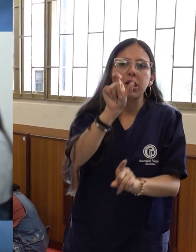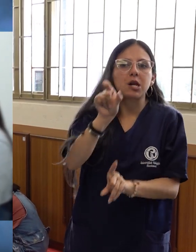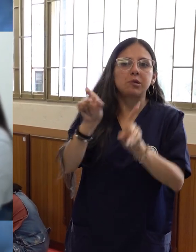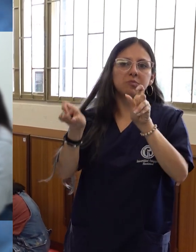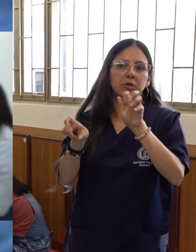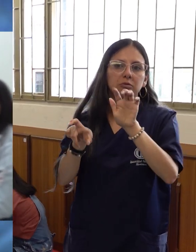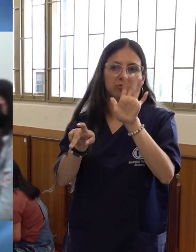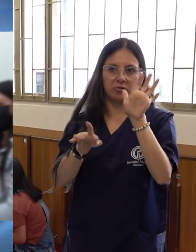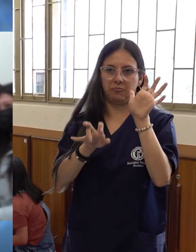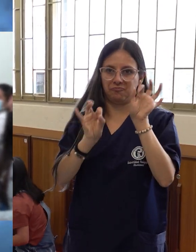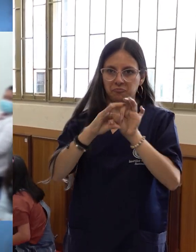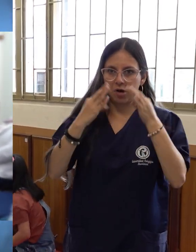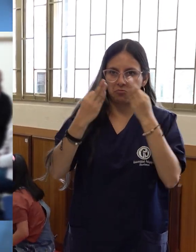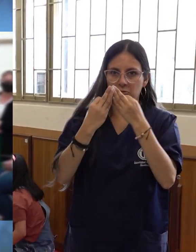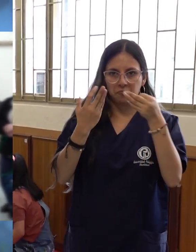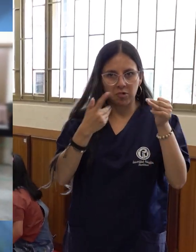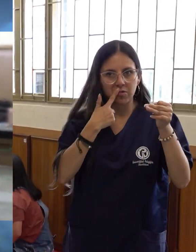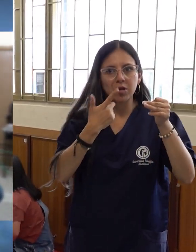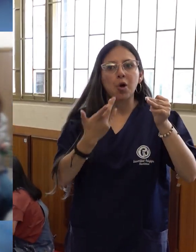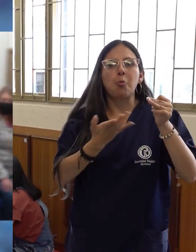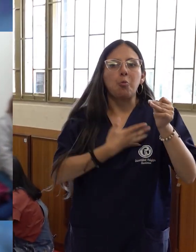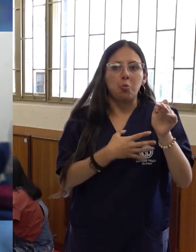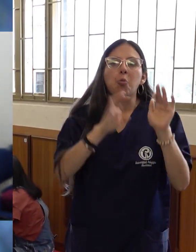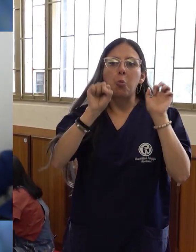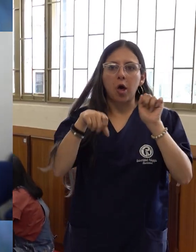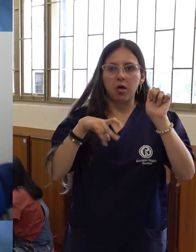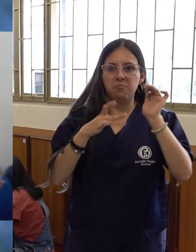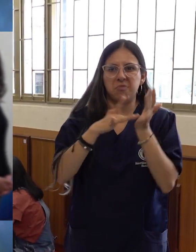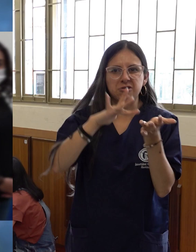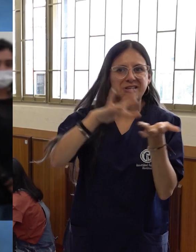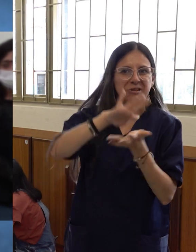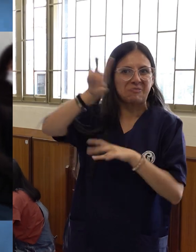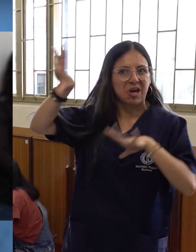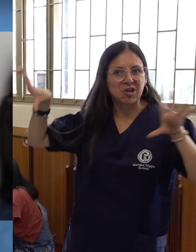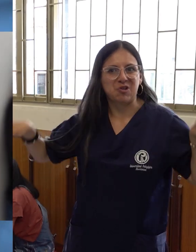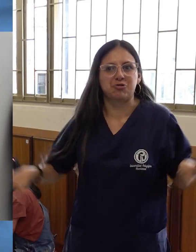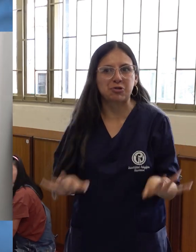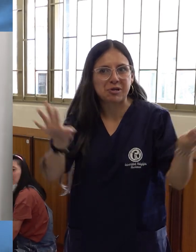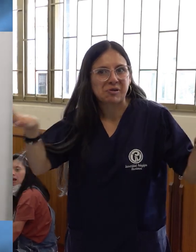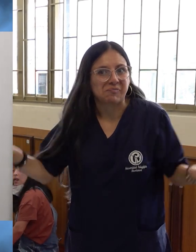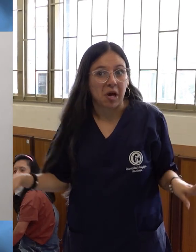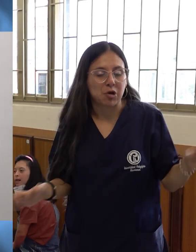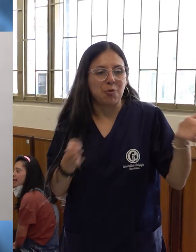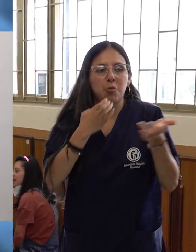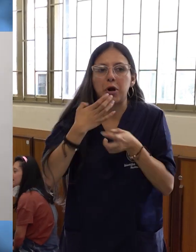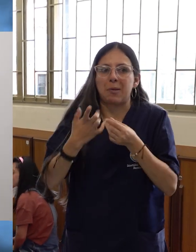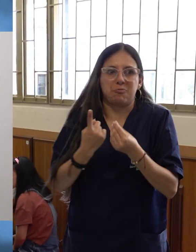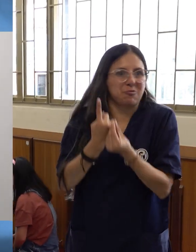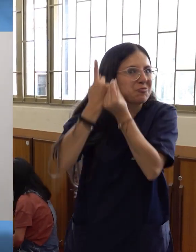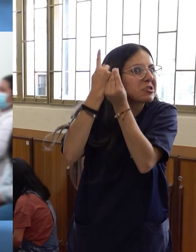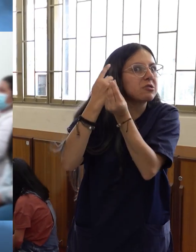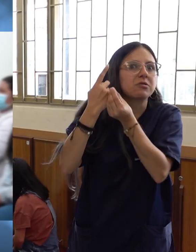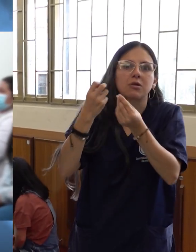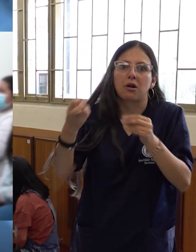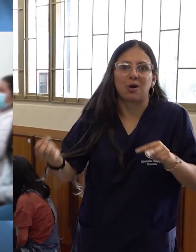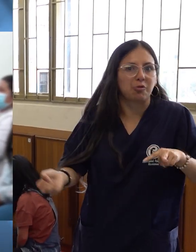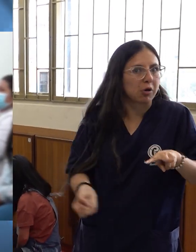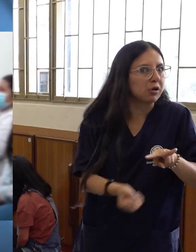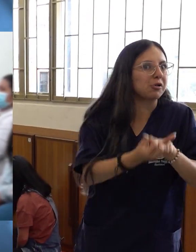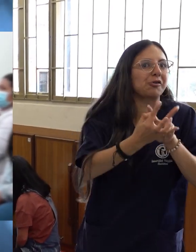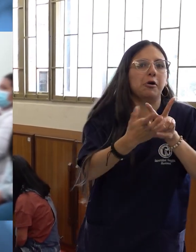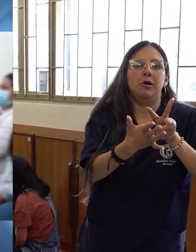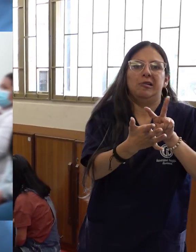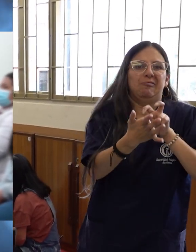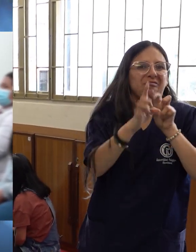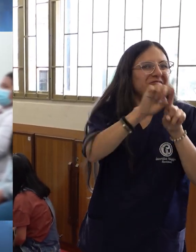ser independientes y participar en diferentes contextos. Por eso es importante el trabajo en políticas, que les